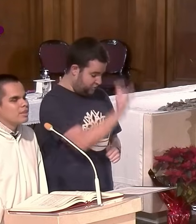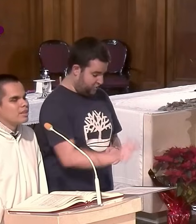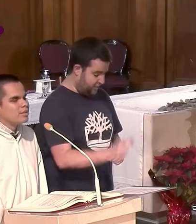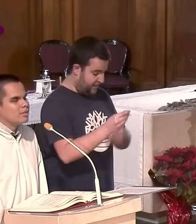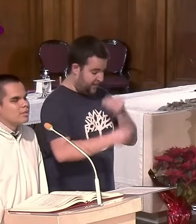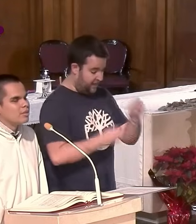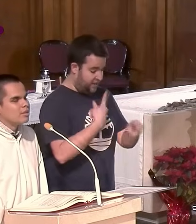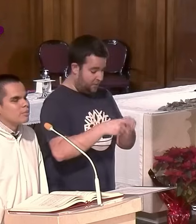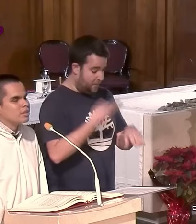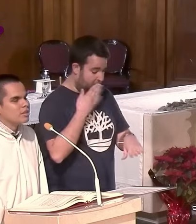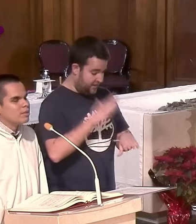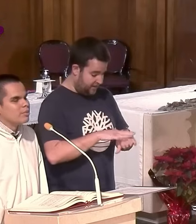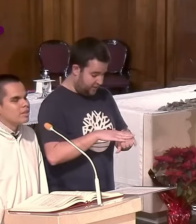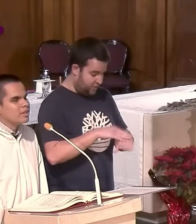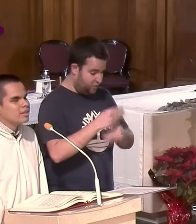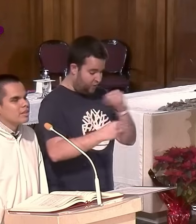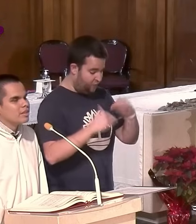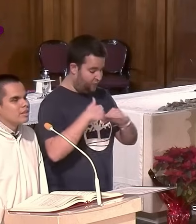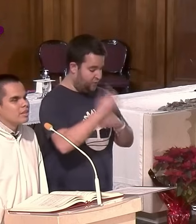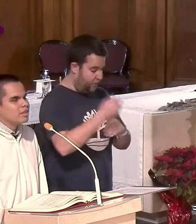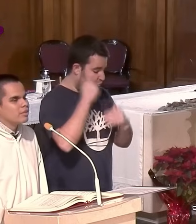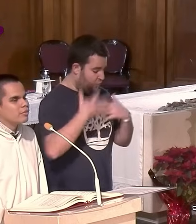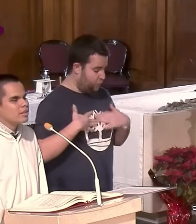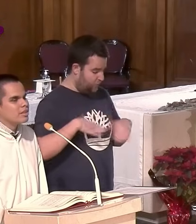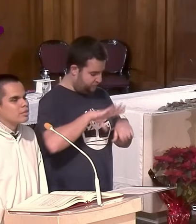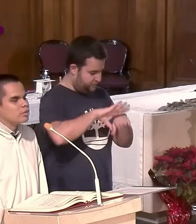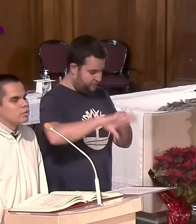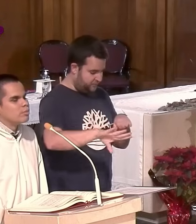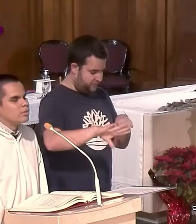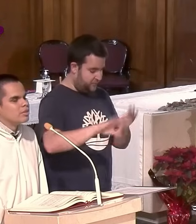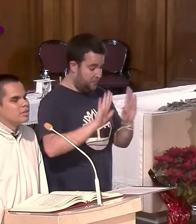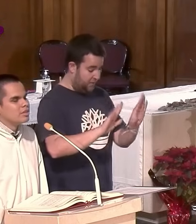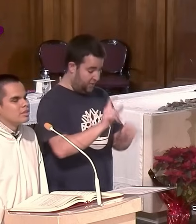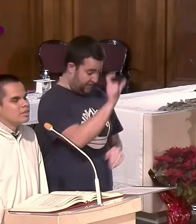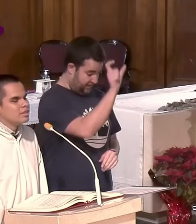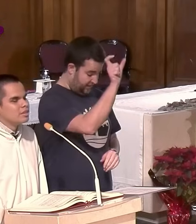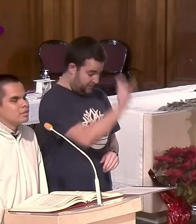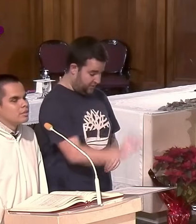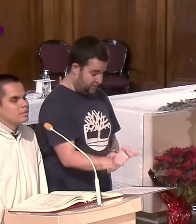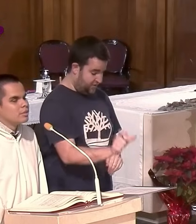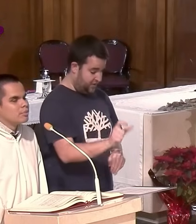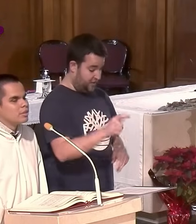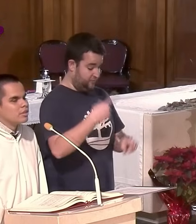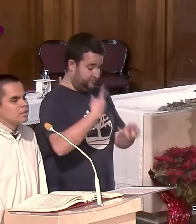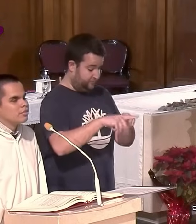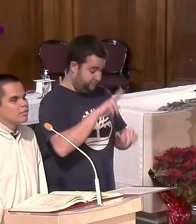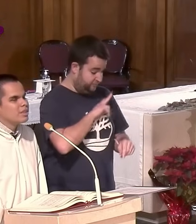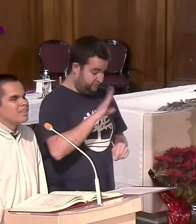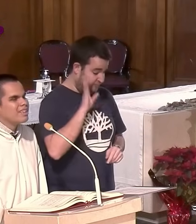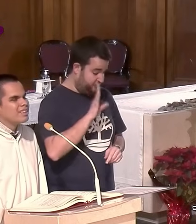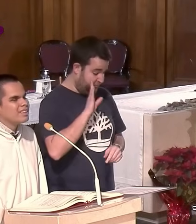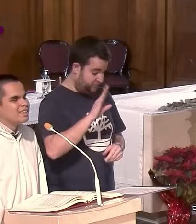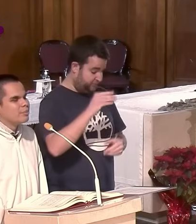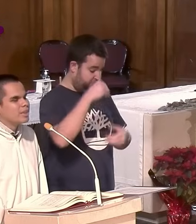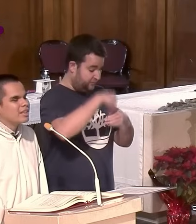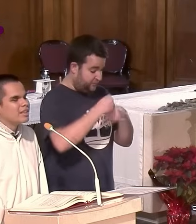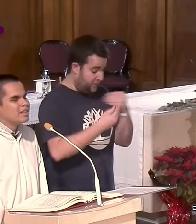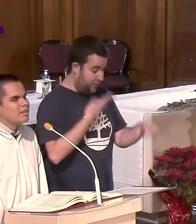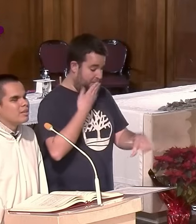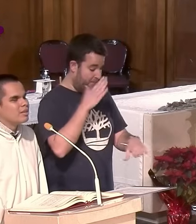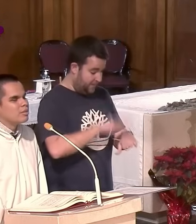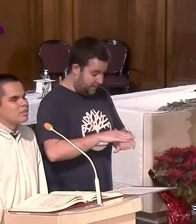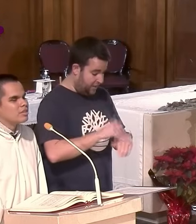Cualquier pecado que cometa el hombre queda fuera de su cuerpo. Pero el que fornica